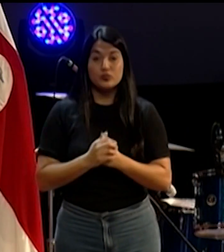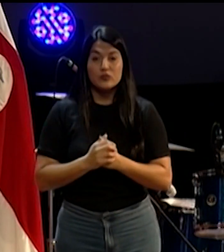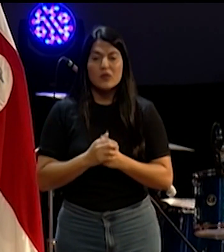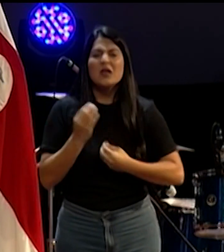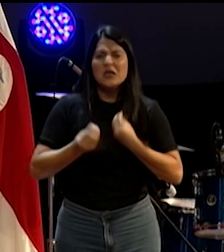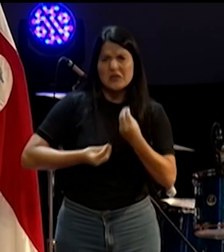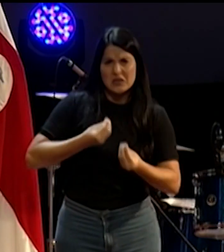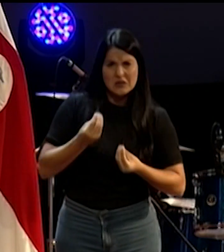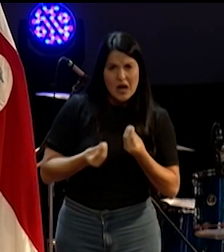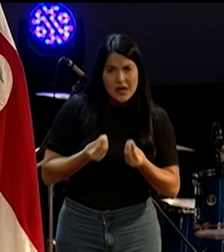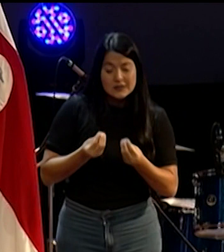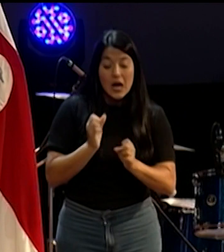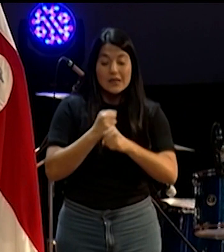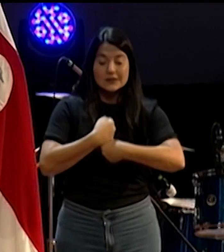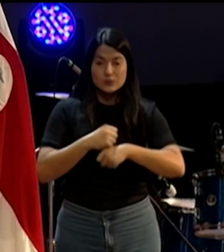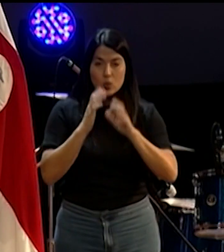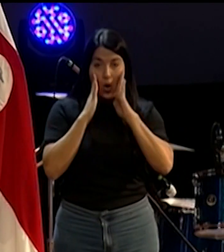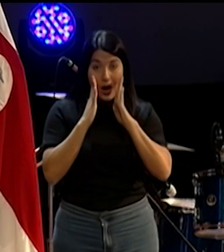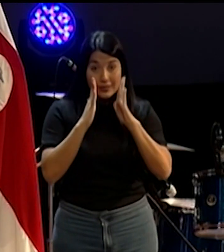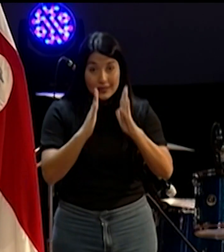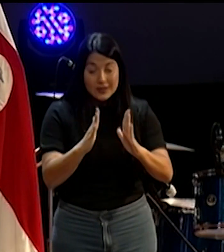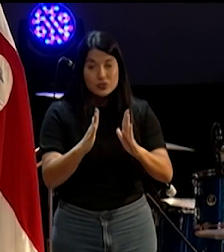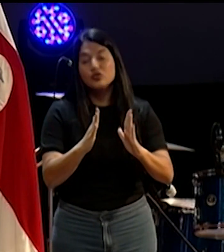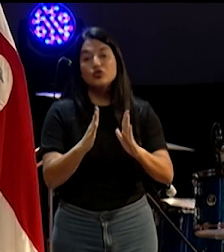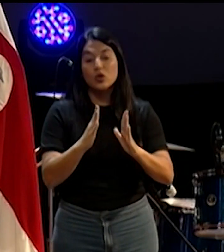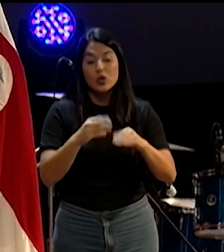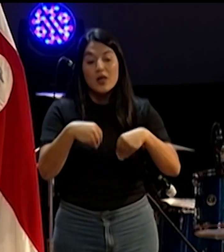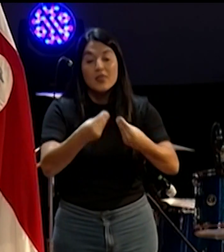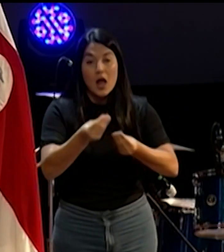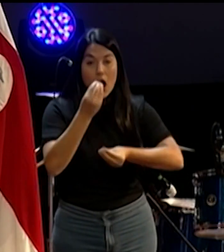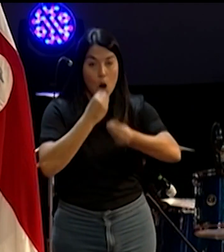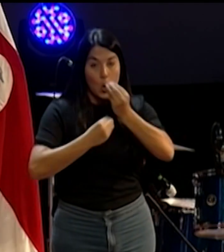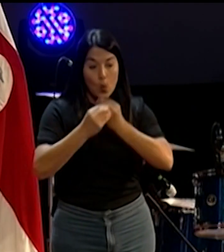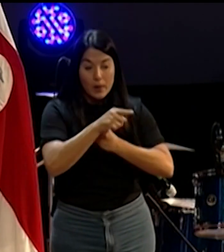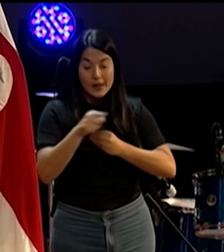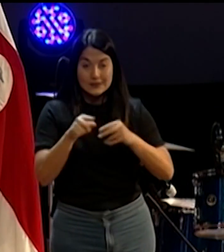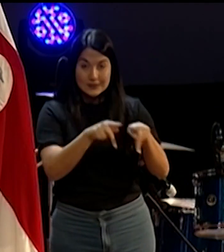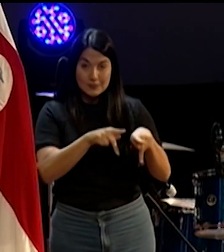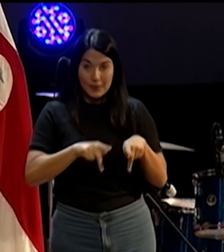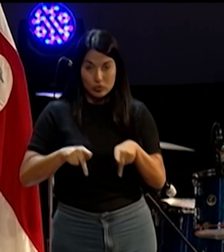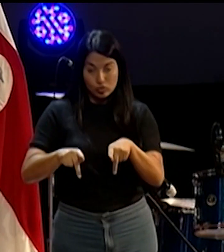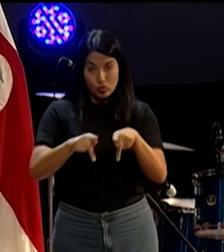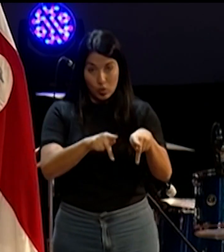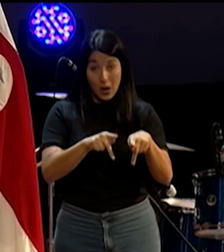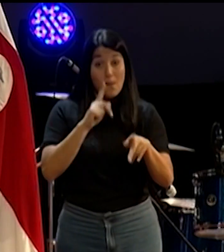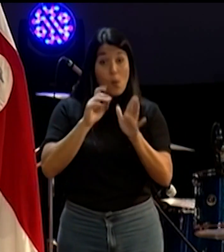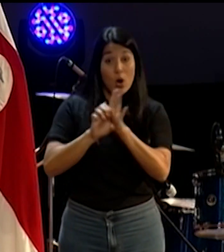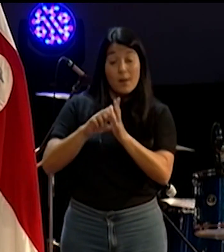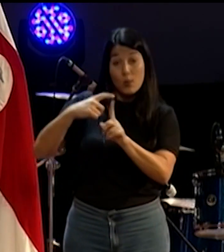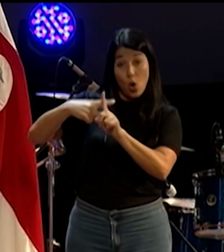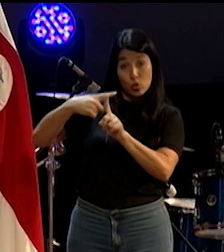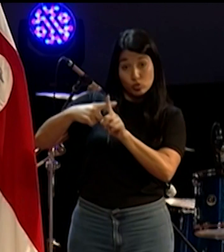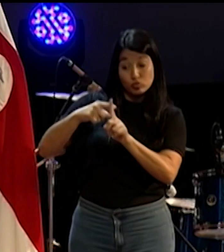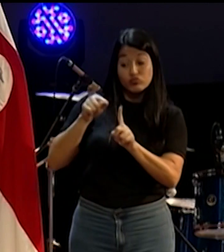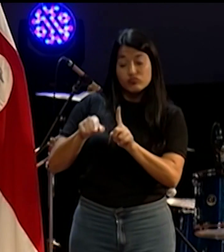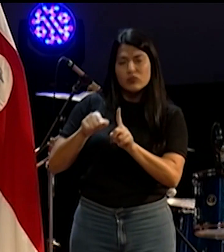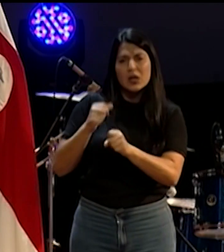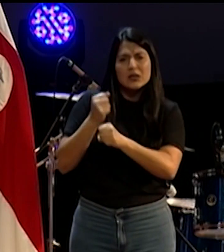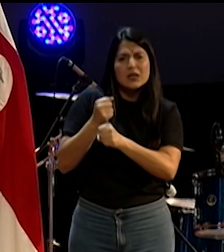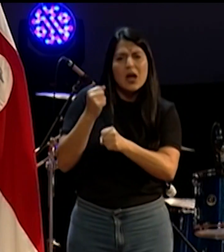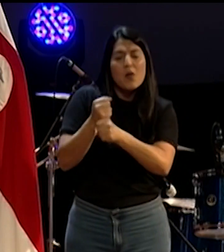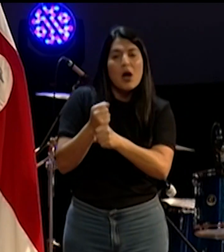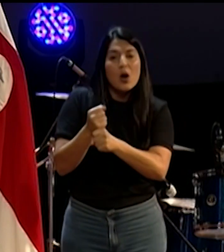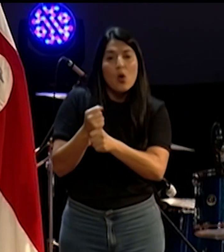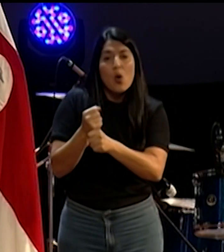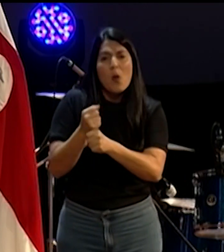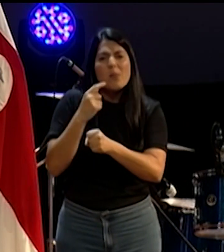acciones como la atención de la alimentación de las personas. En el caso de La Cruz, se ha trabajado en